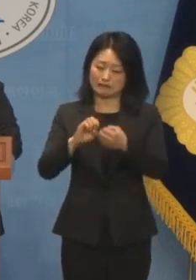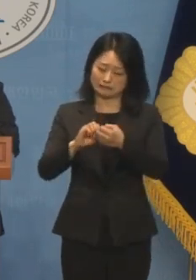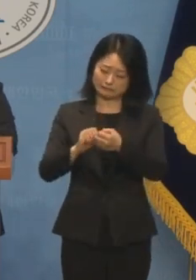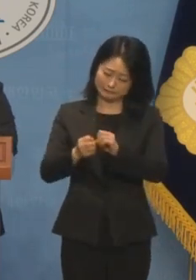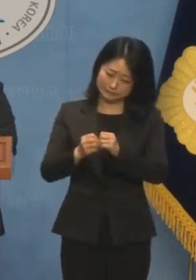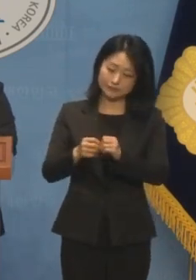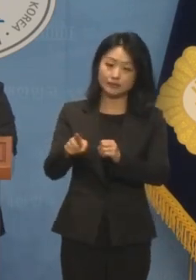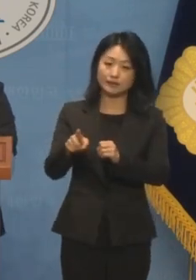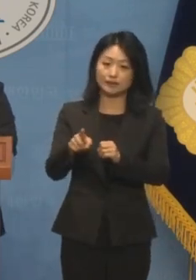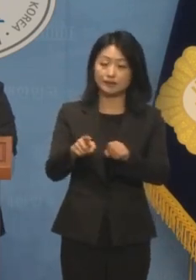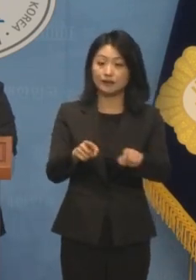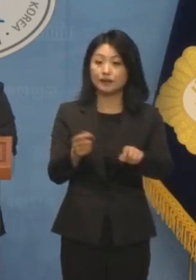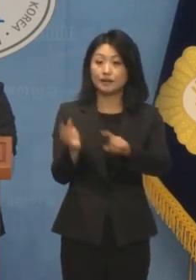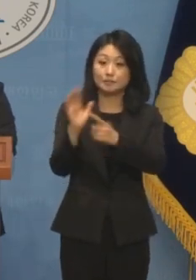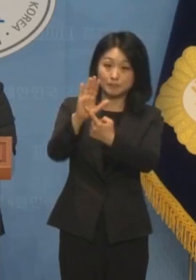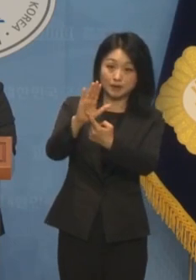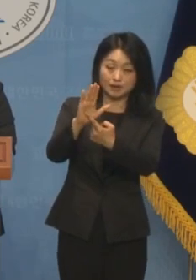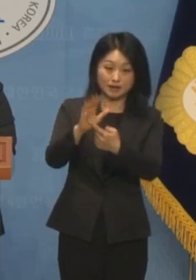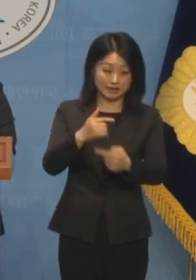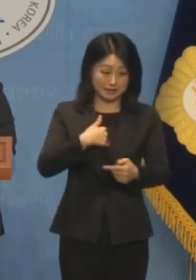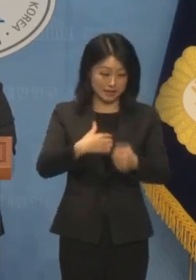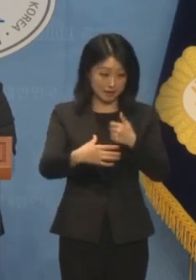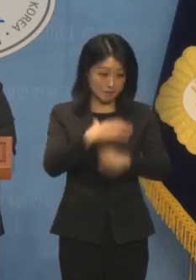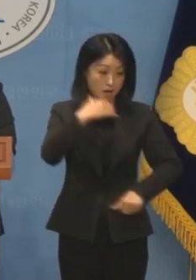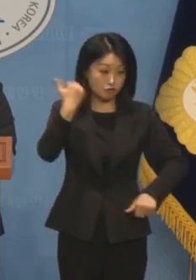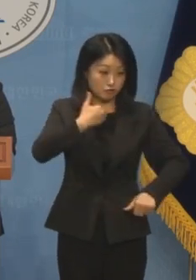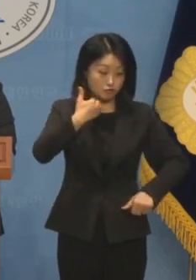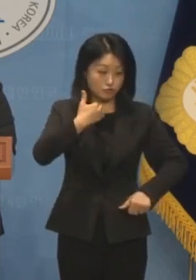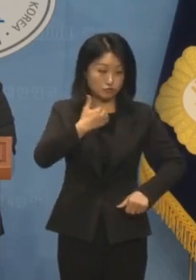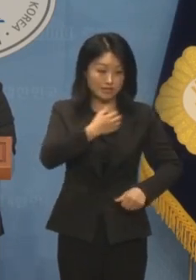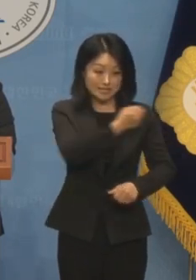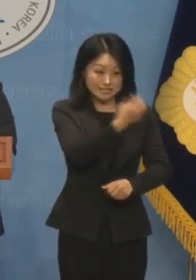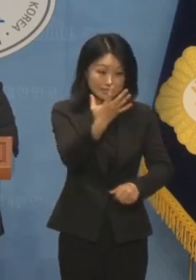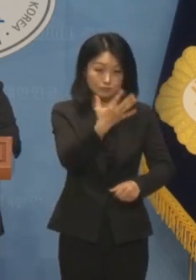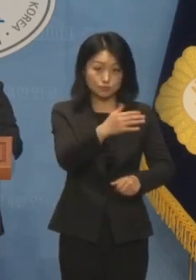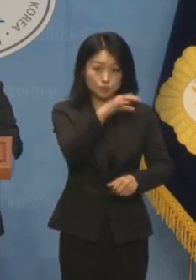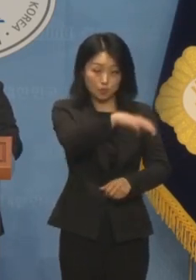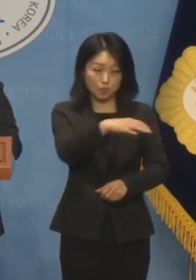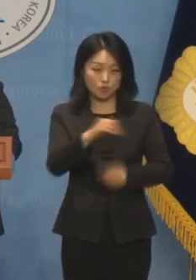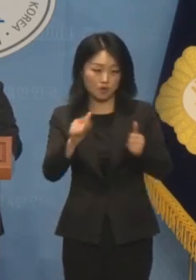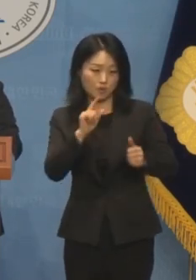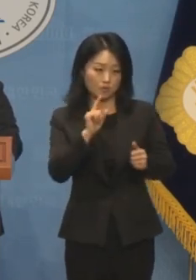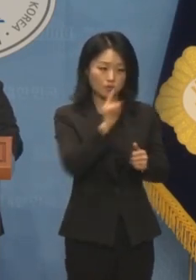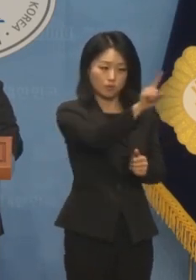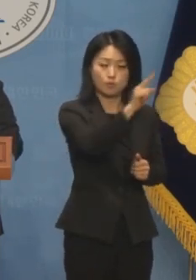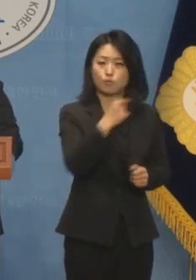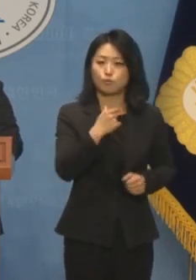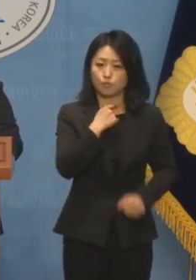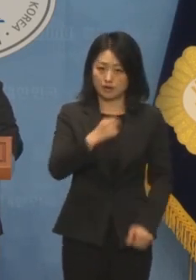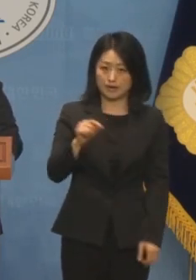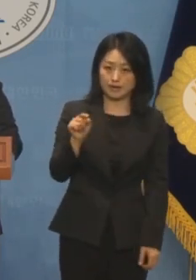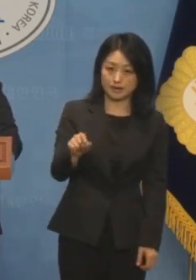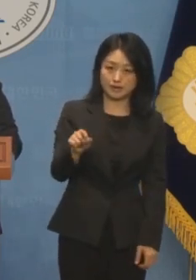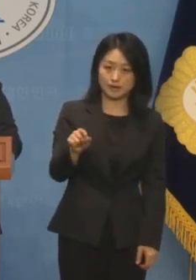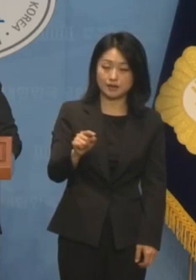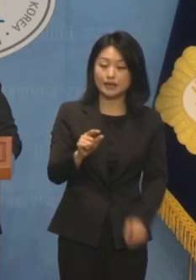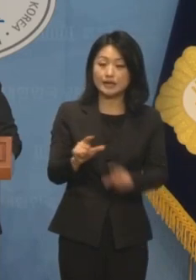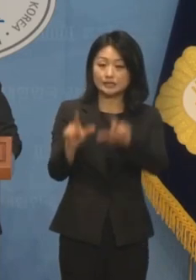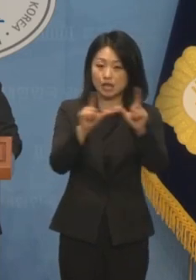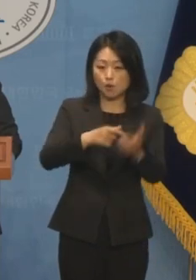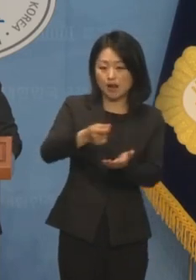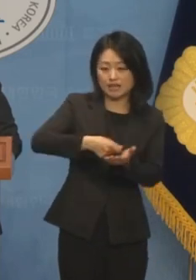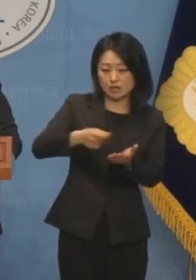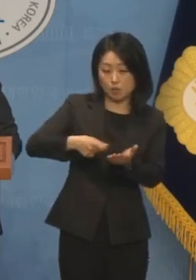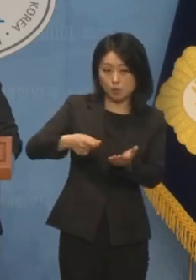증언을 보도한 언론사에 법적 조치를 취하겠다는 뻔뻔한 태도를 유지하고 있습니다. 또한 자신의